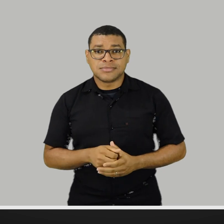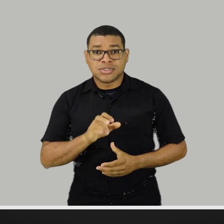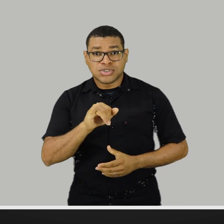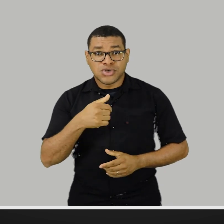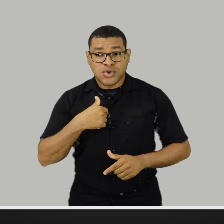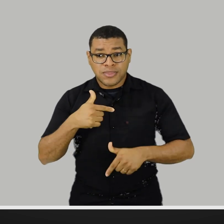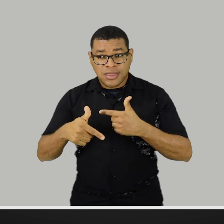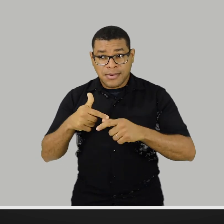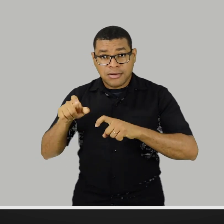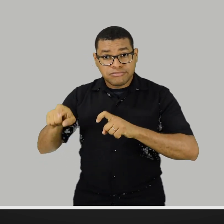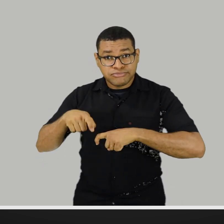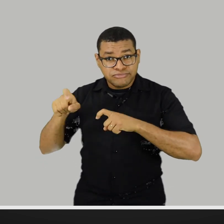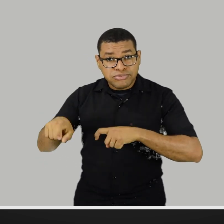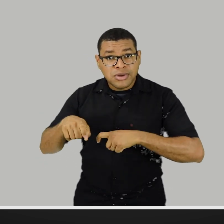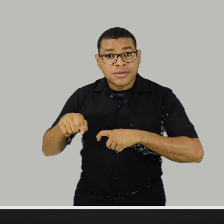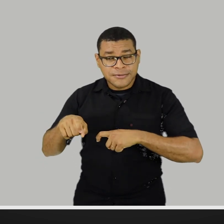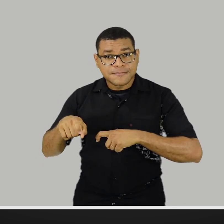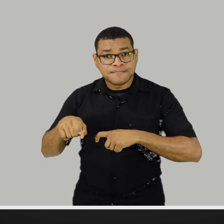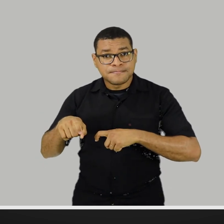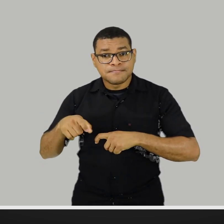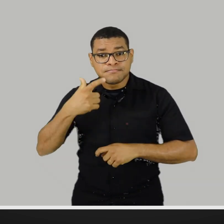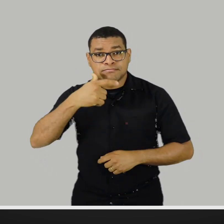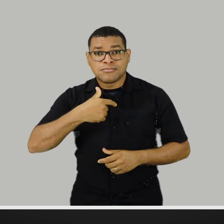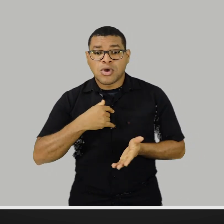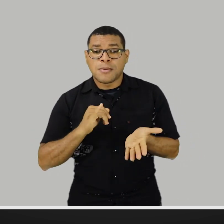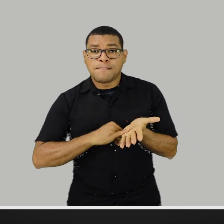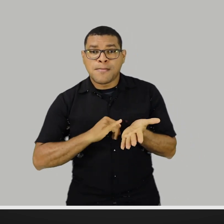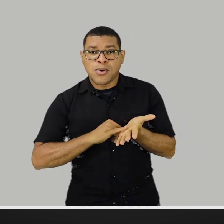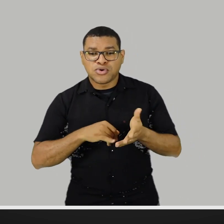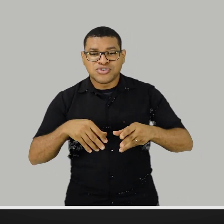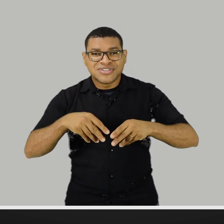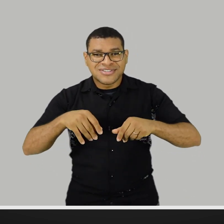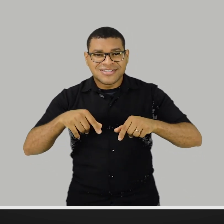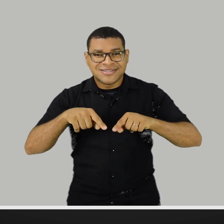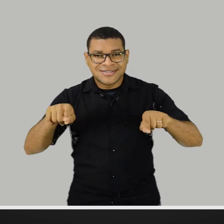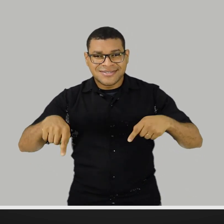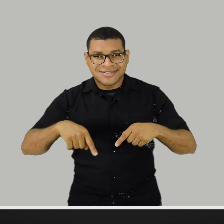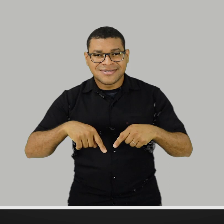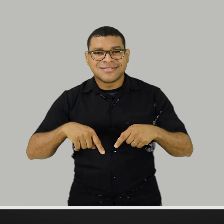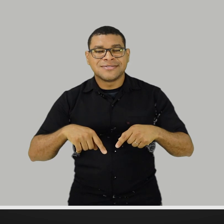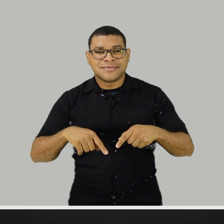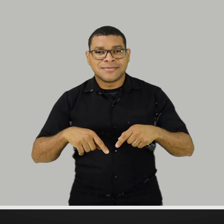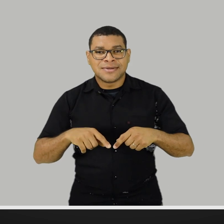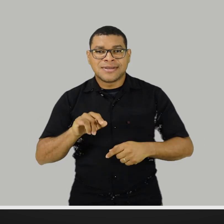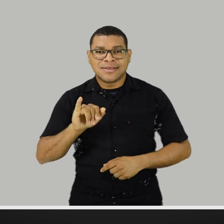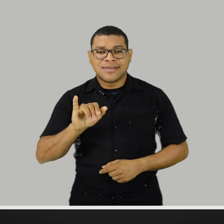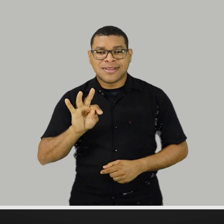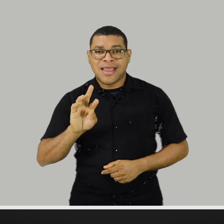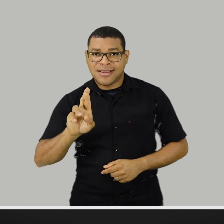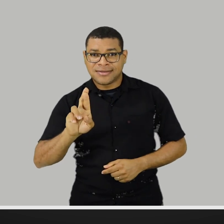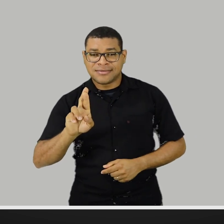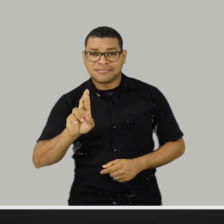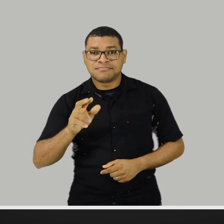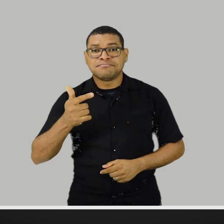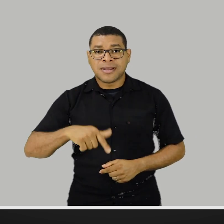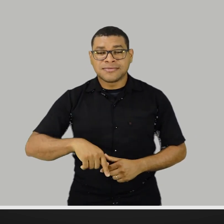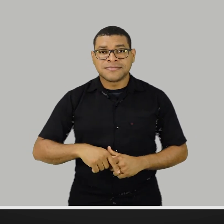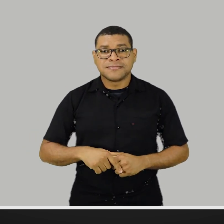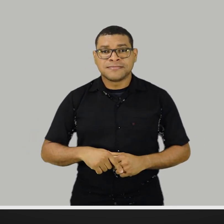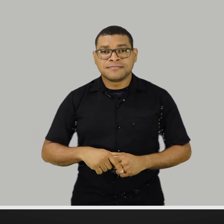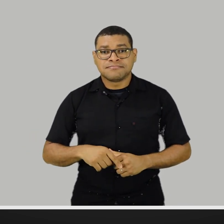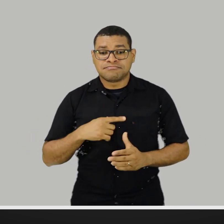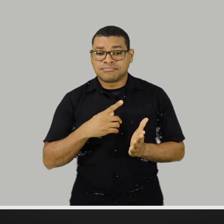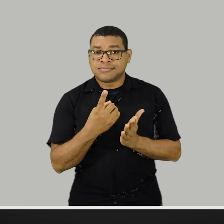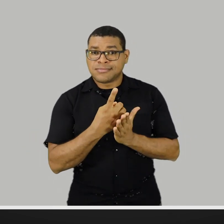a Impostos sobre a propriedade territorial Rural ITR e B declaração de